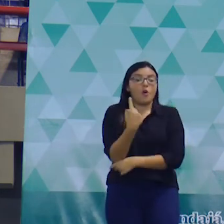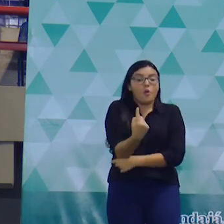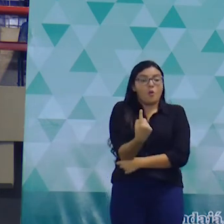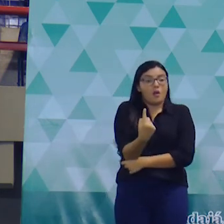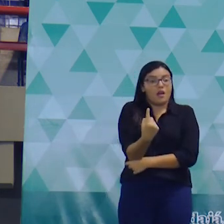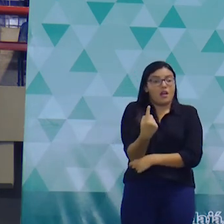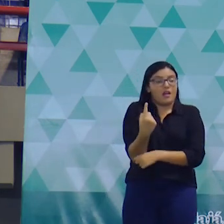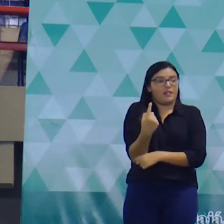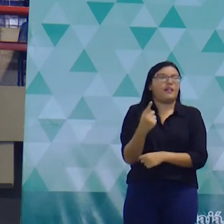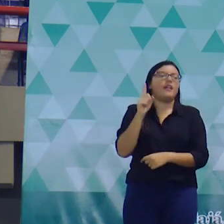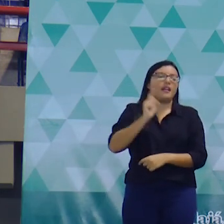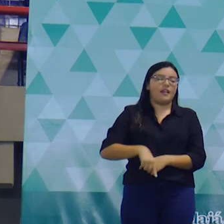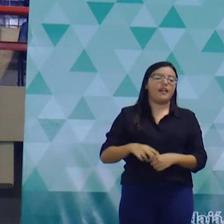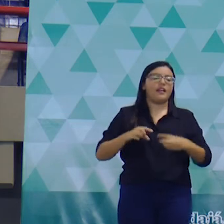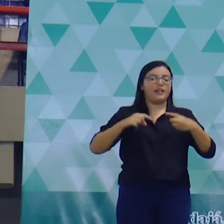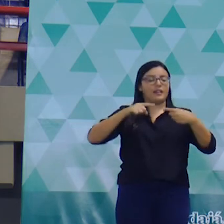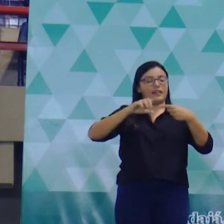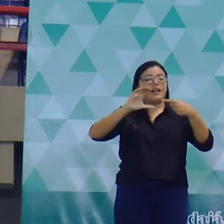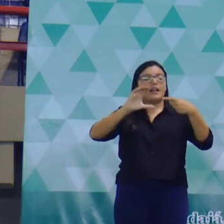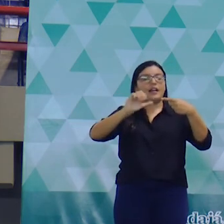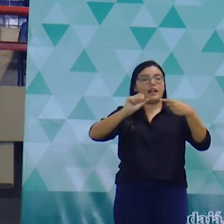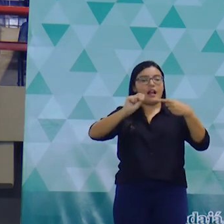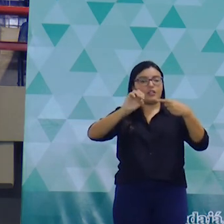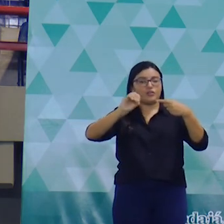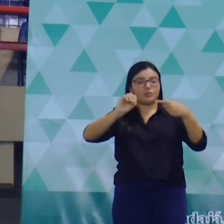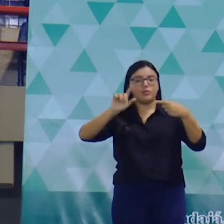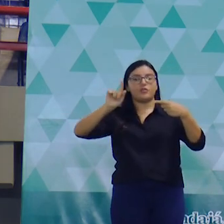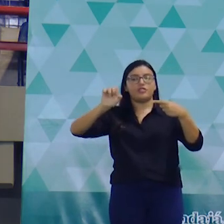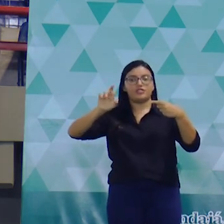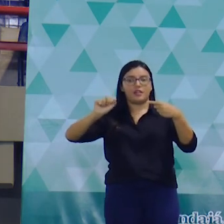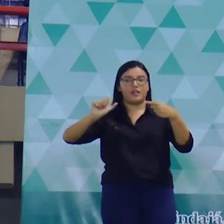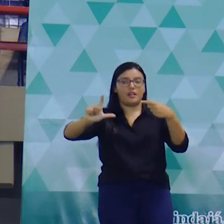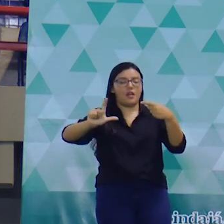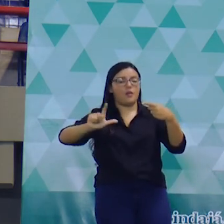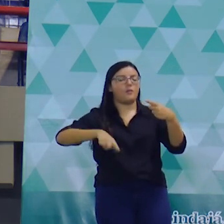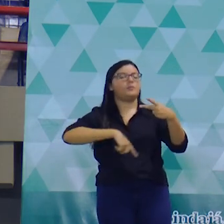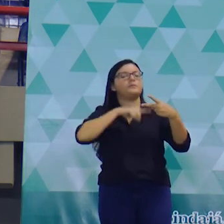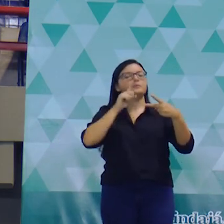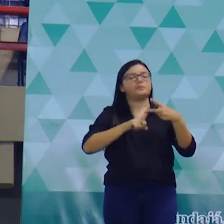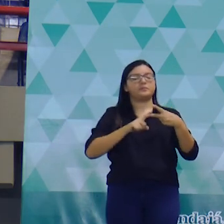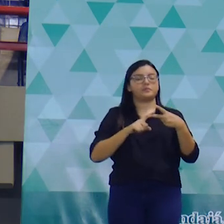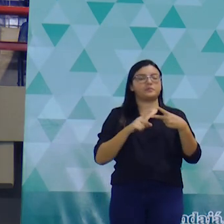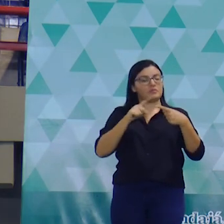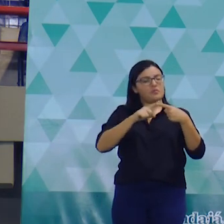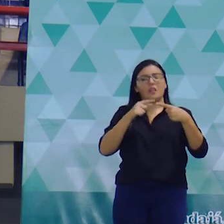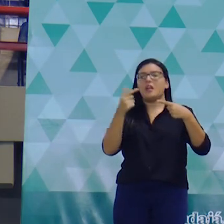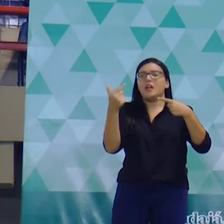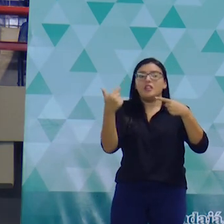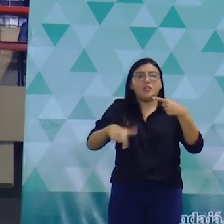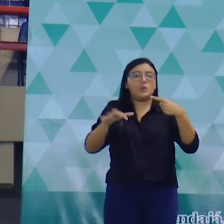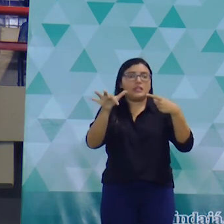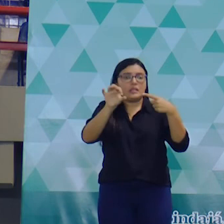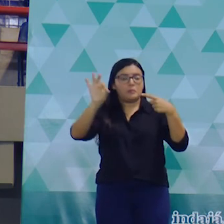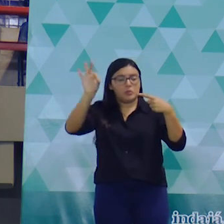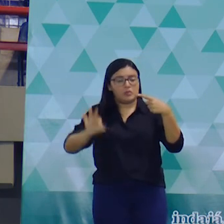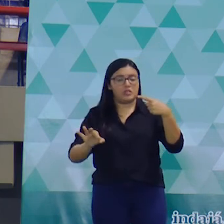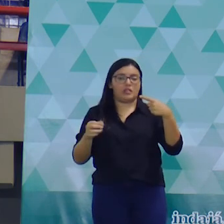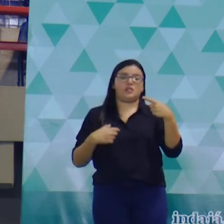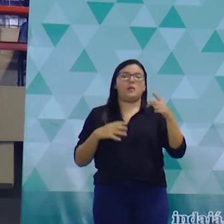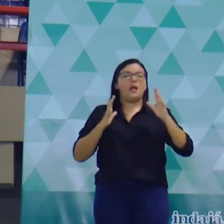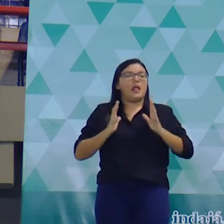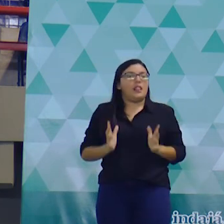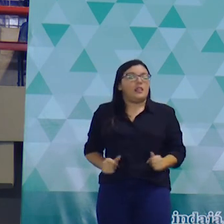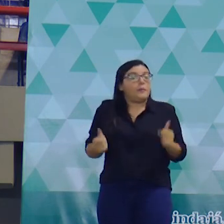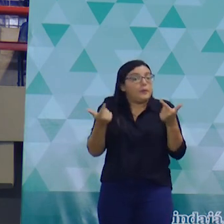equação para trabalhar, isso aí chama-se caso geral. Se o rendimento não for 100%, se o reagente não for puro,